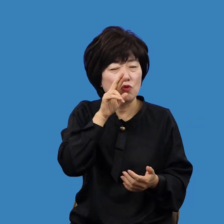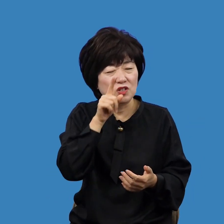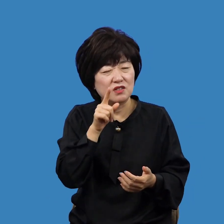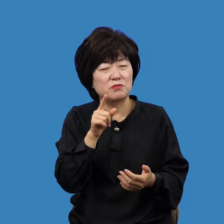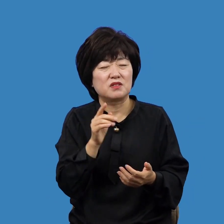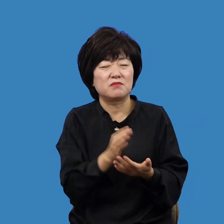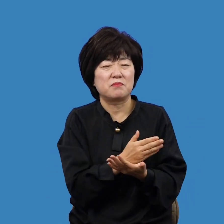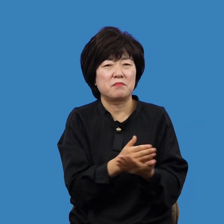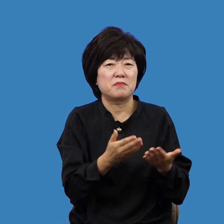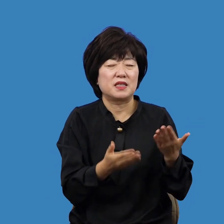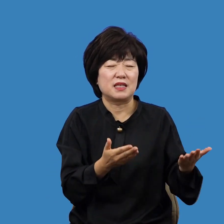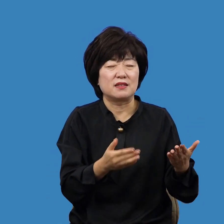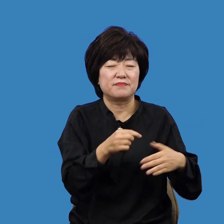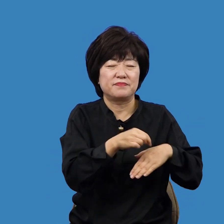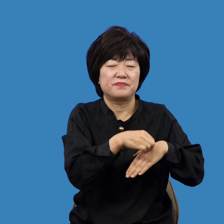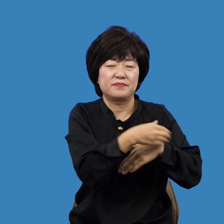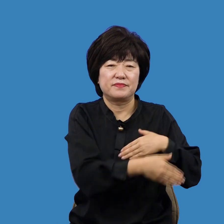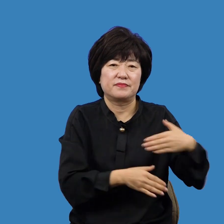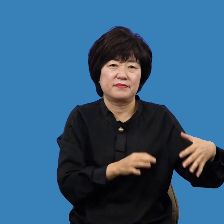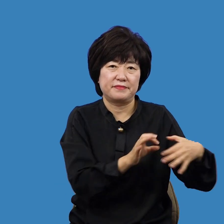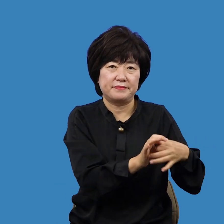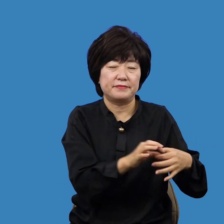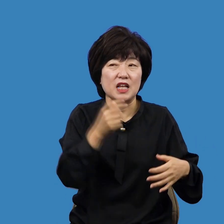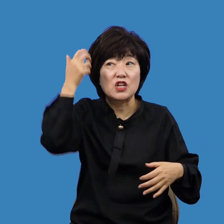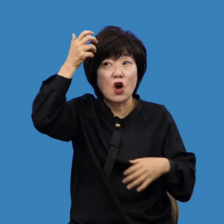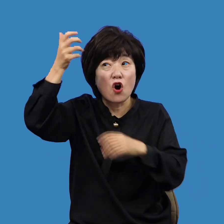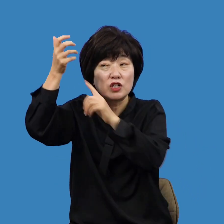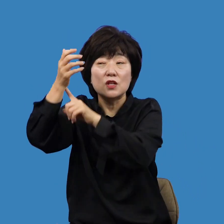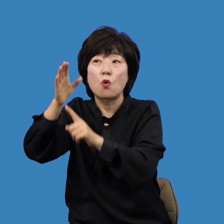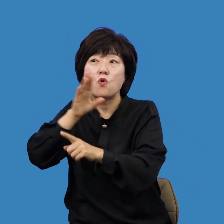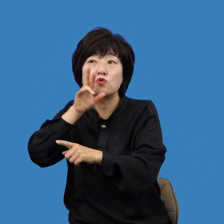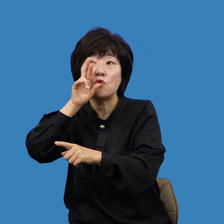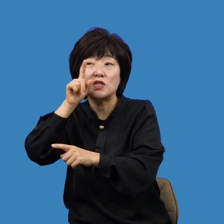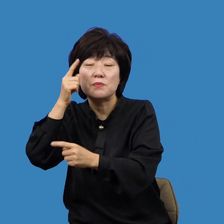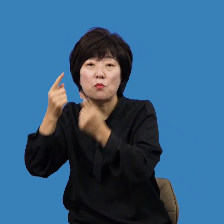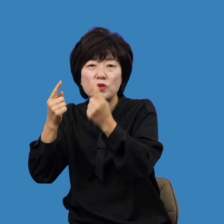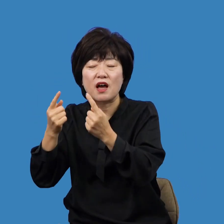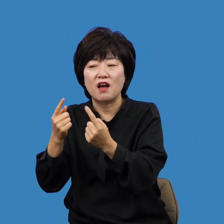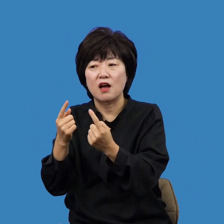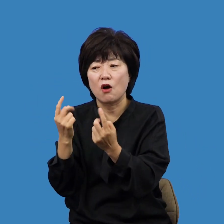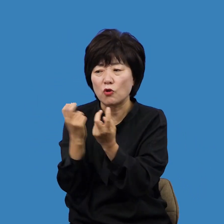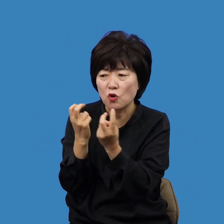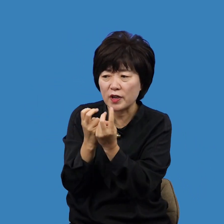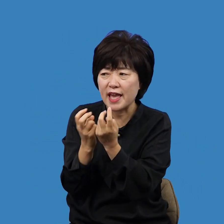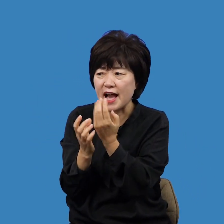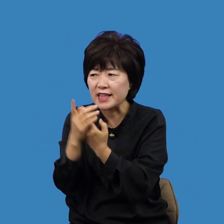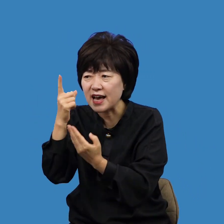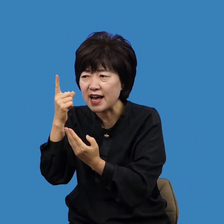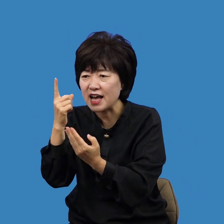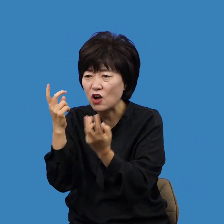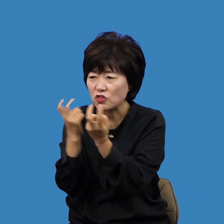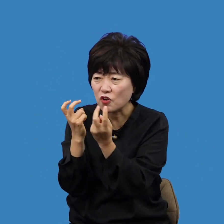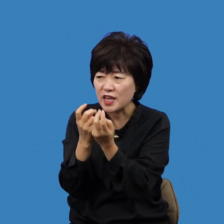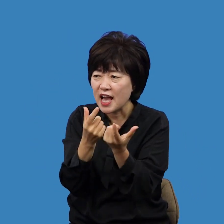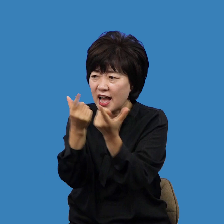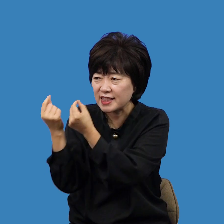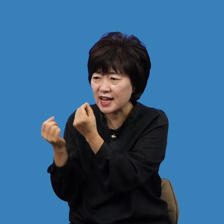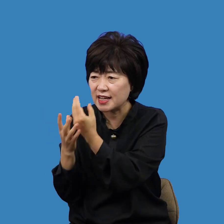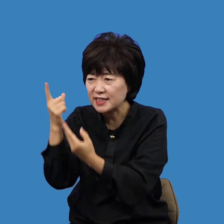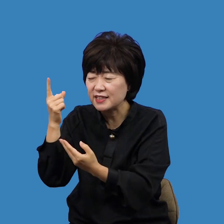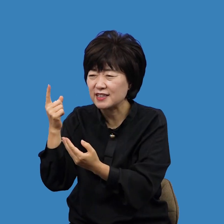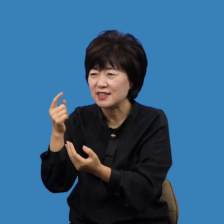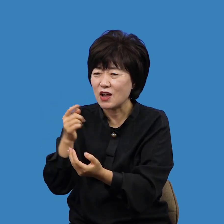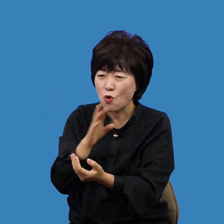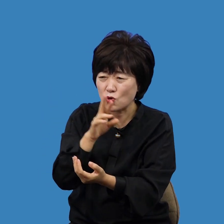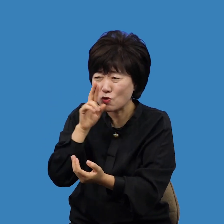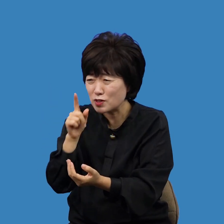거예요. 영의 반응은 뭐냐면 옳고 그름보다는 어떻게 하나 될까를 더 우선둬요. 그래서 굳이